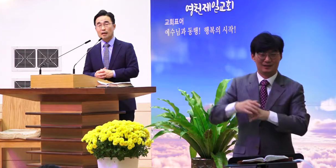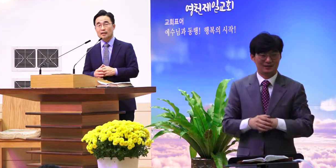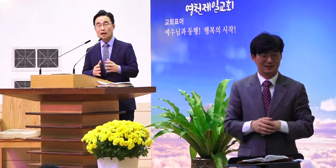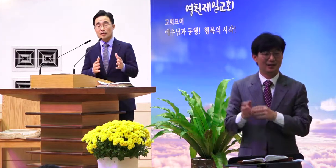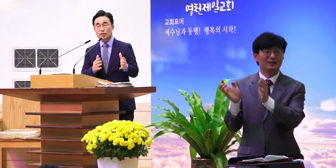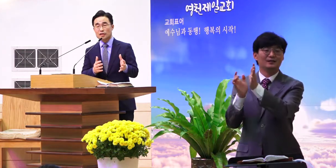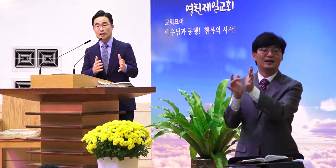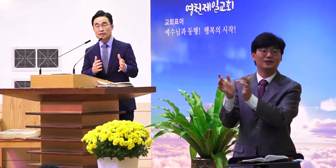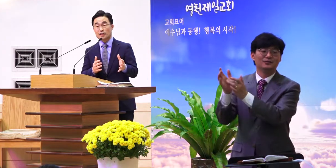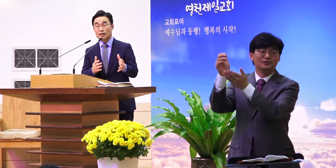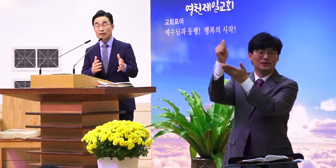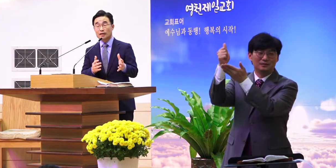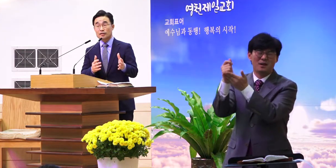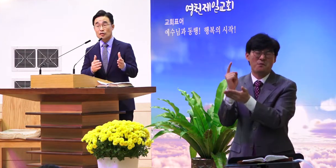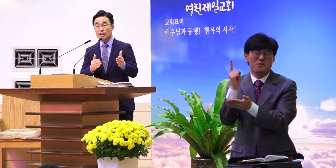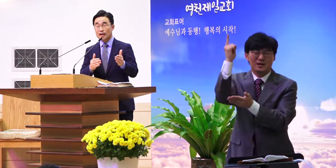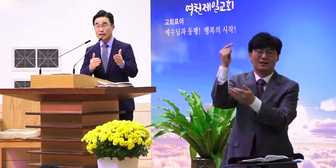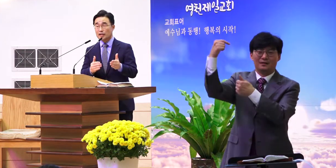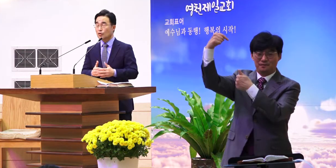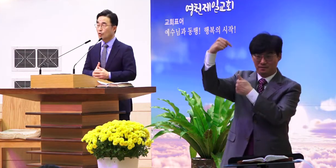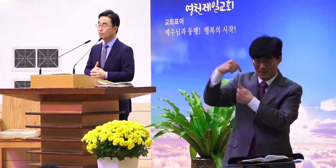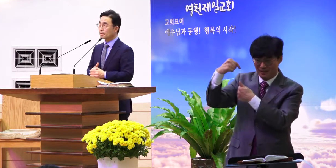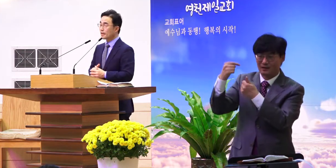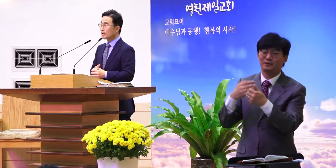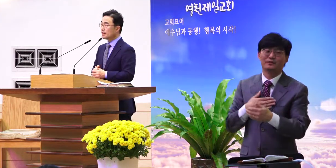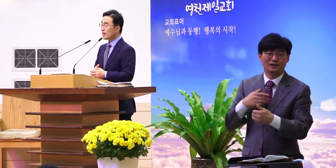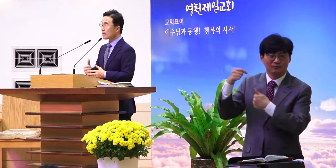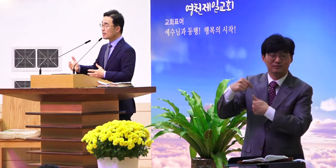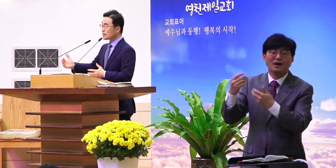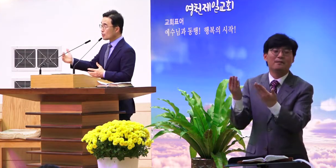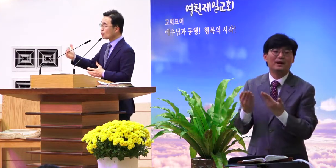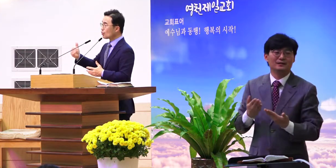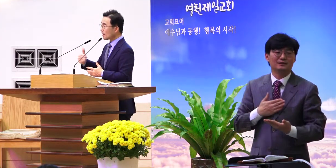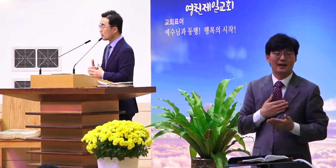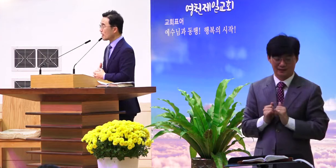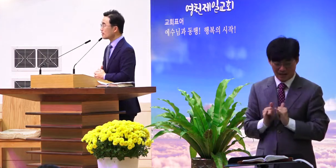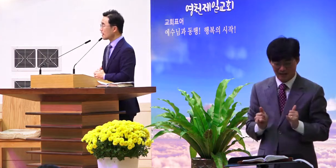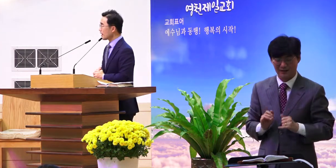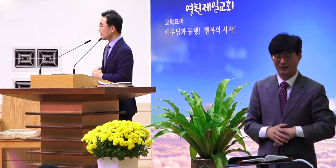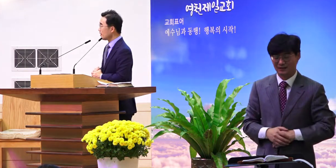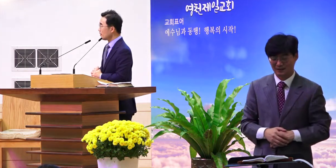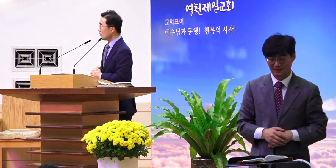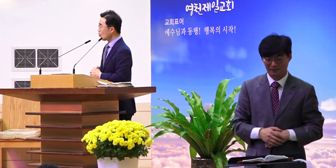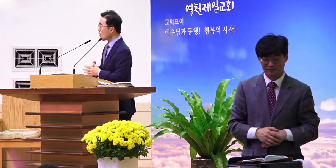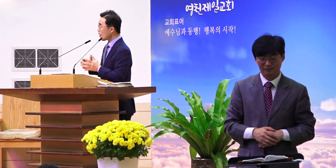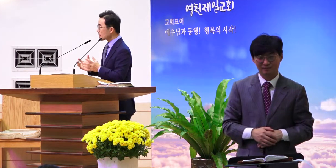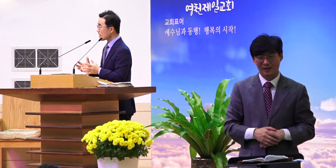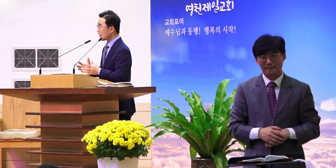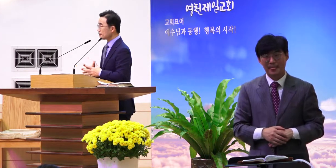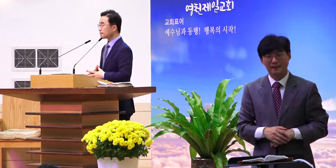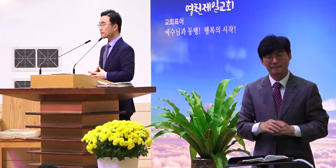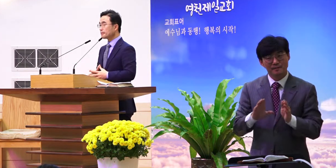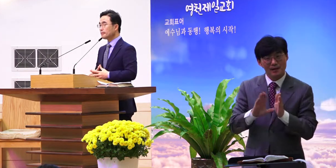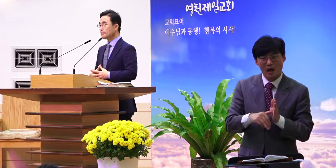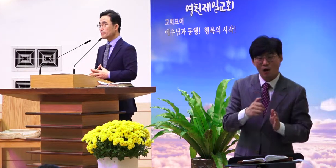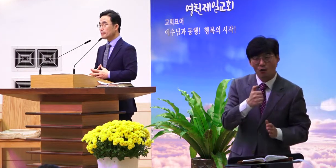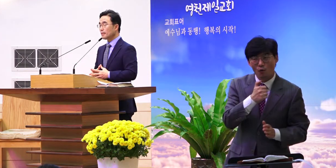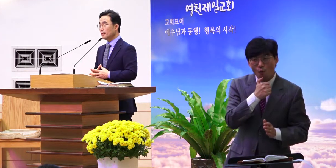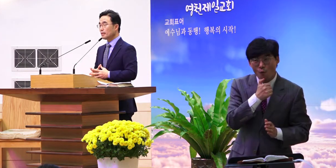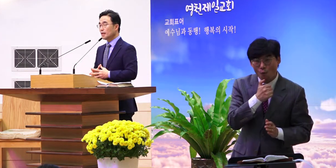로마가 다른 나라와 전쟁을 해서 전쟁에 이기고 그 나라를 이제 속국으로 만들려 할 때에 로마 황제가